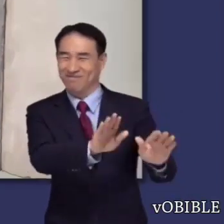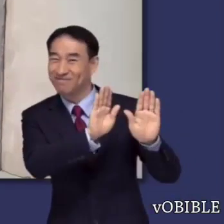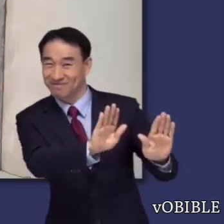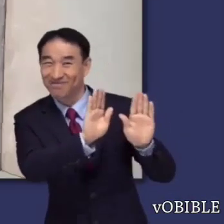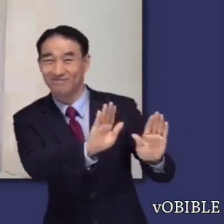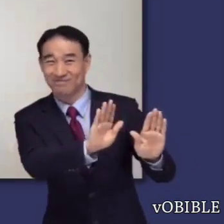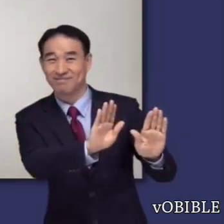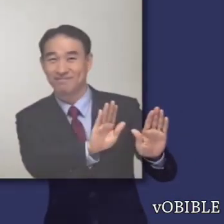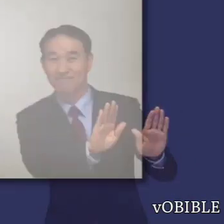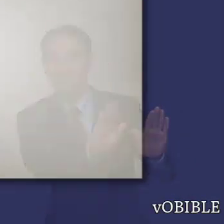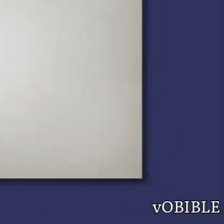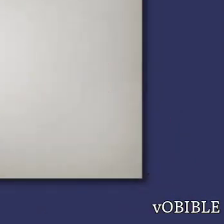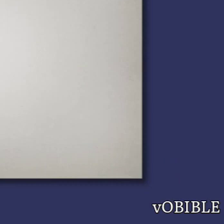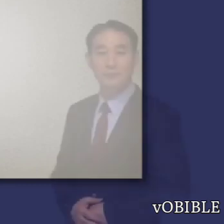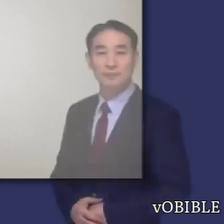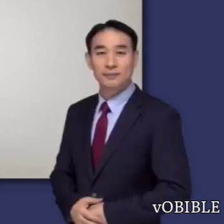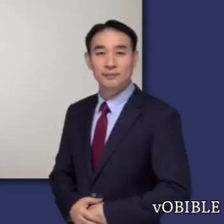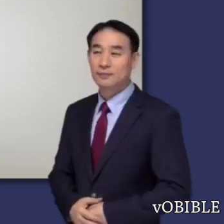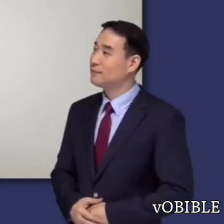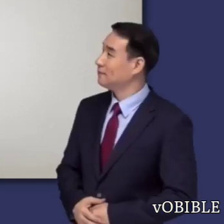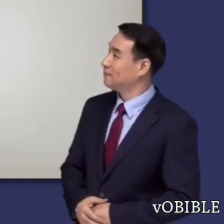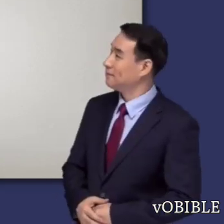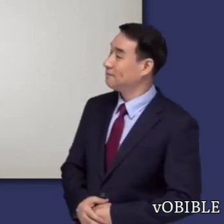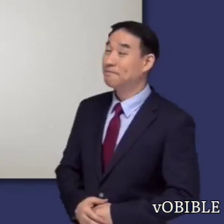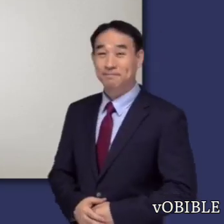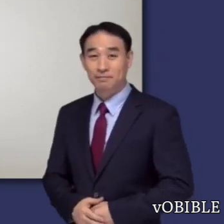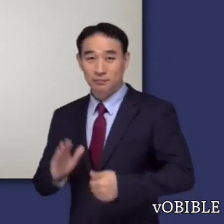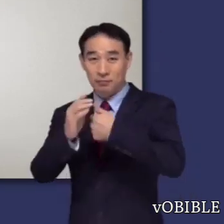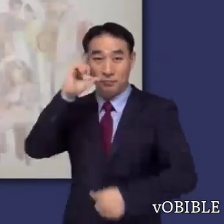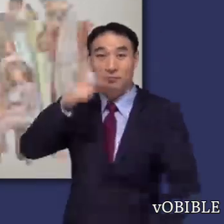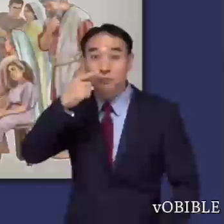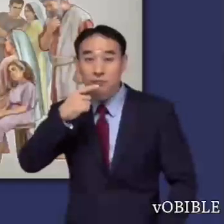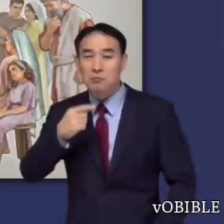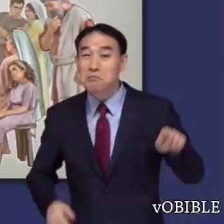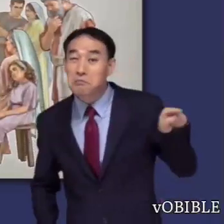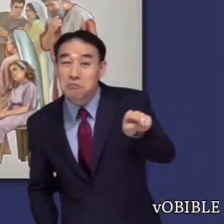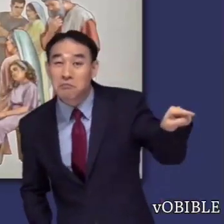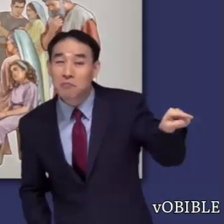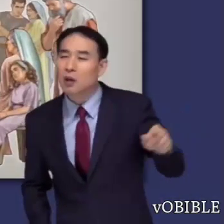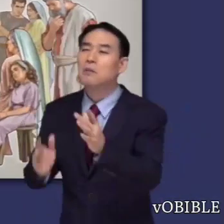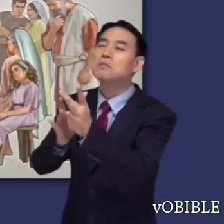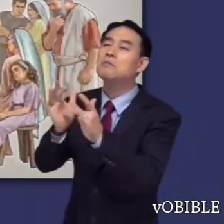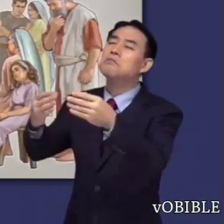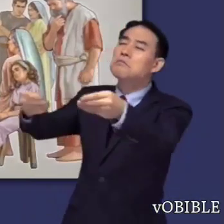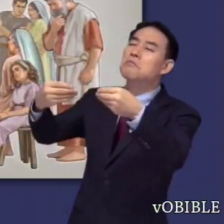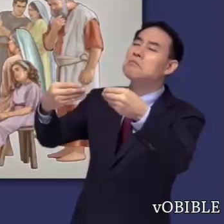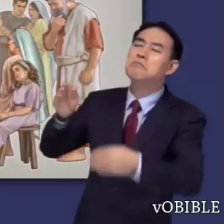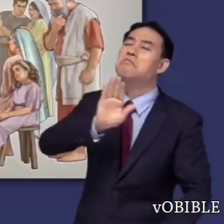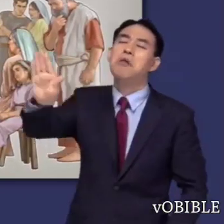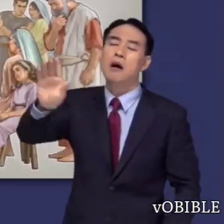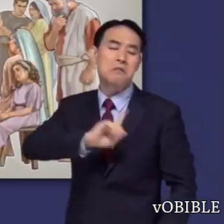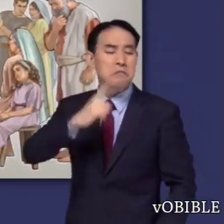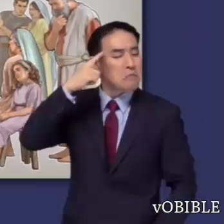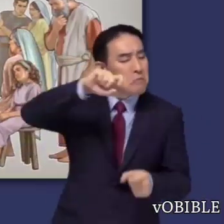质上的帮助。第六章，使徒保罗说有些人骄傲自大，他们的教导